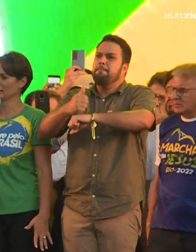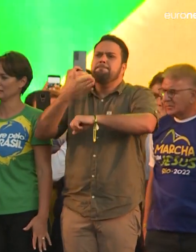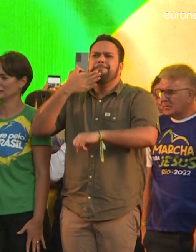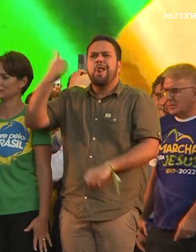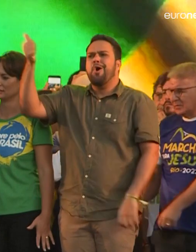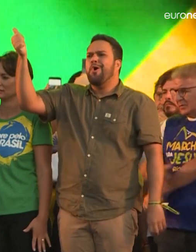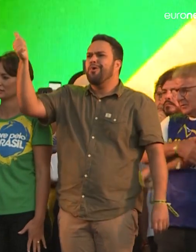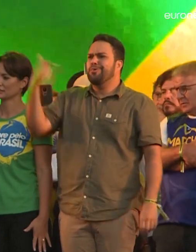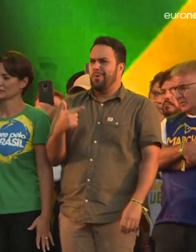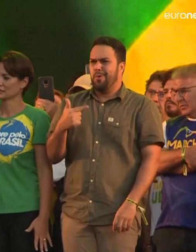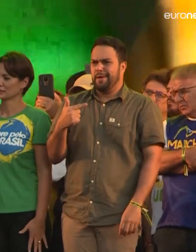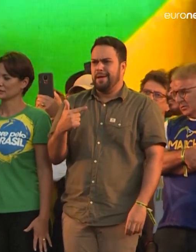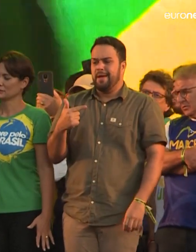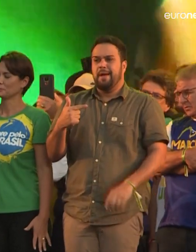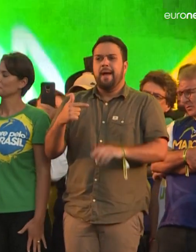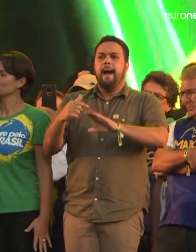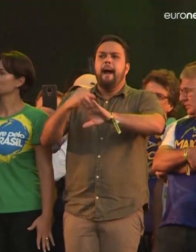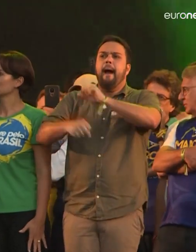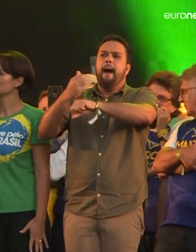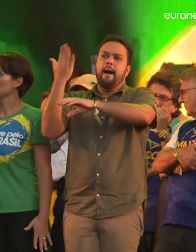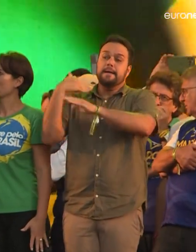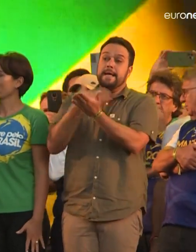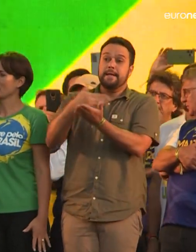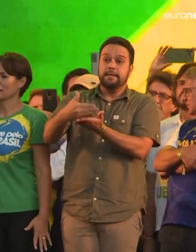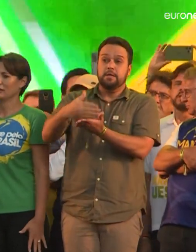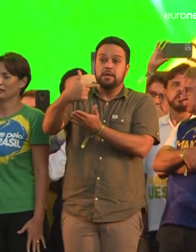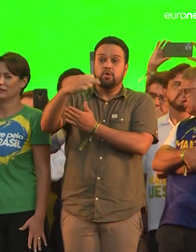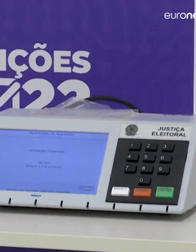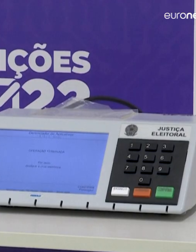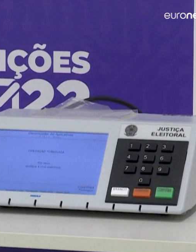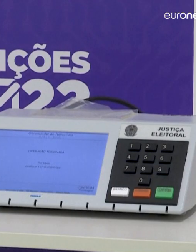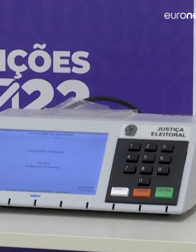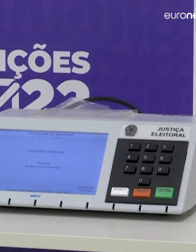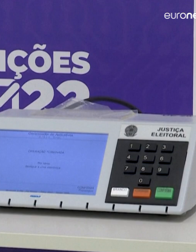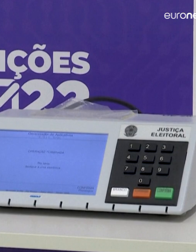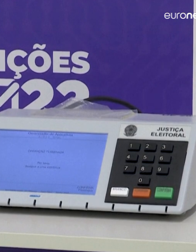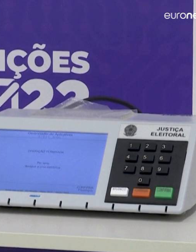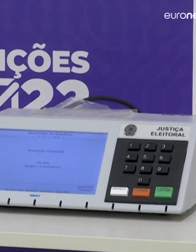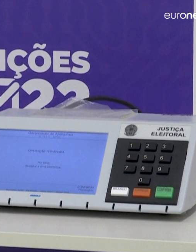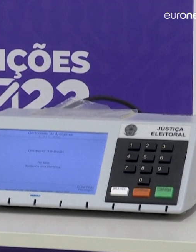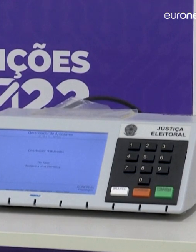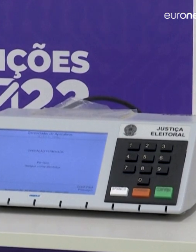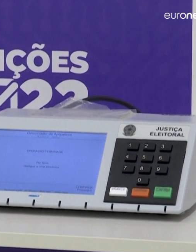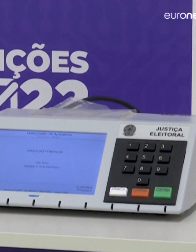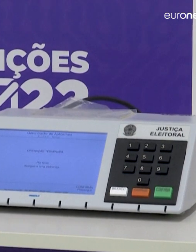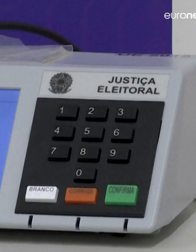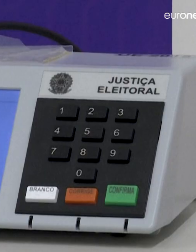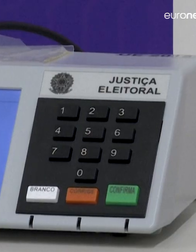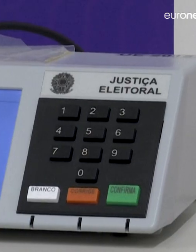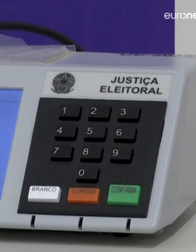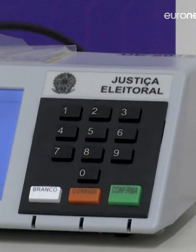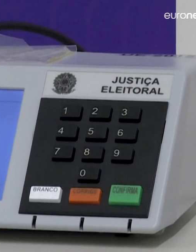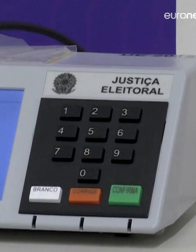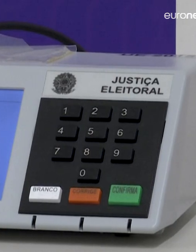melhor do que aquele que peguei no início de 2019. As presidenciais estão marcadas para 2 de outubro, com